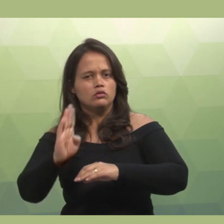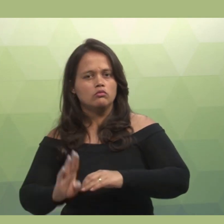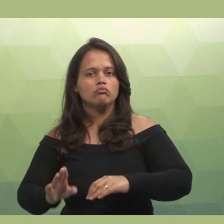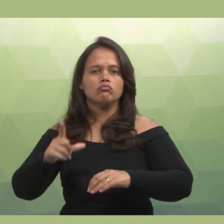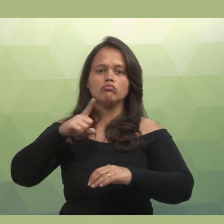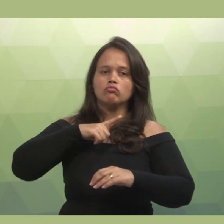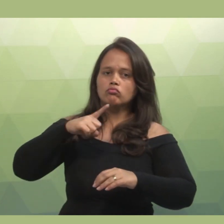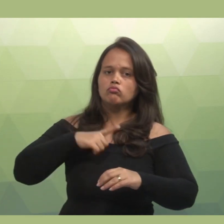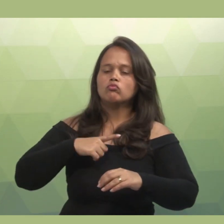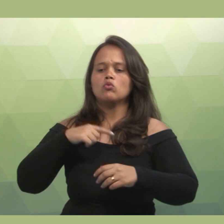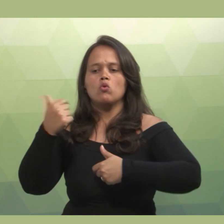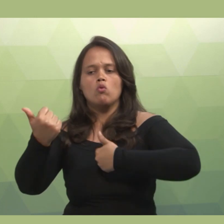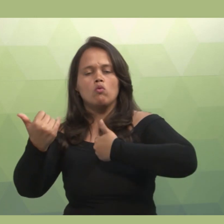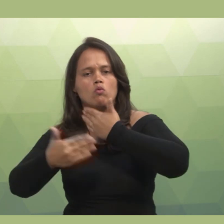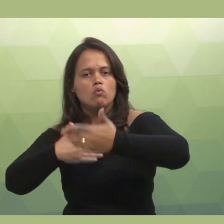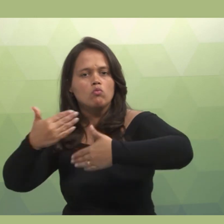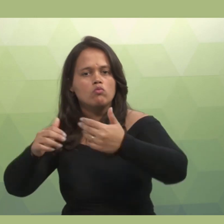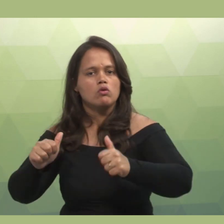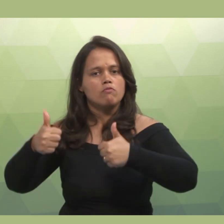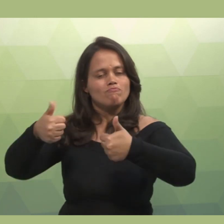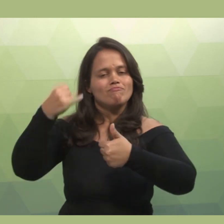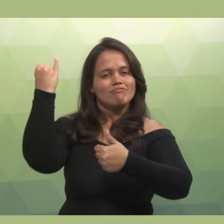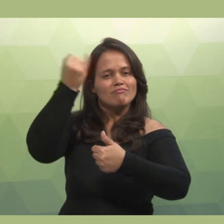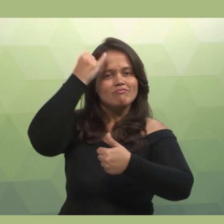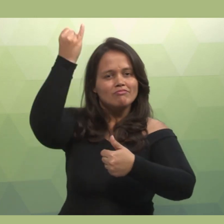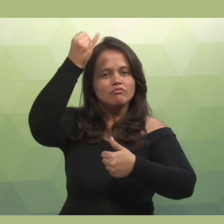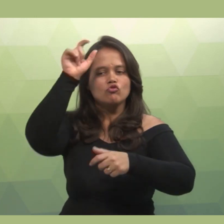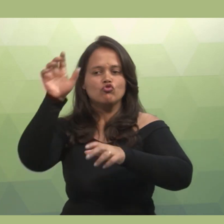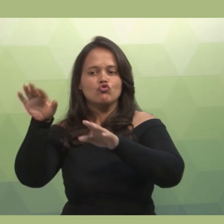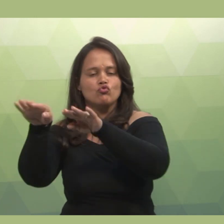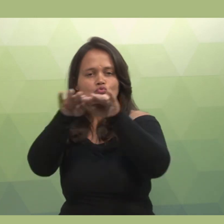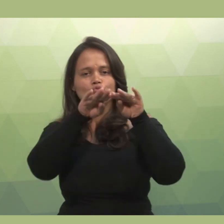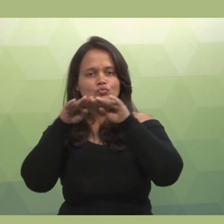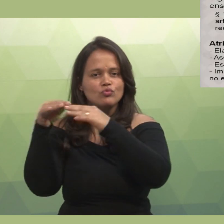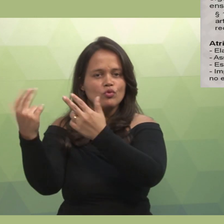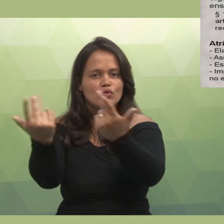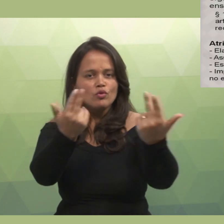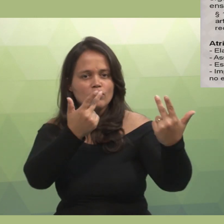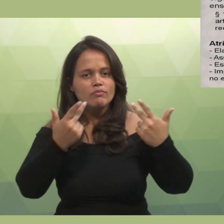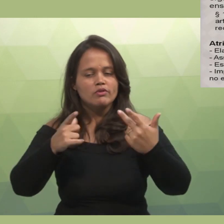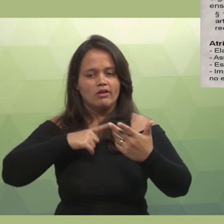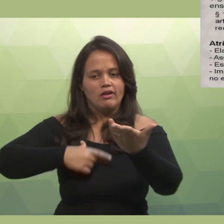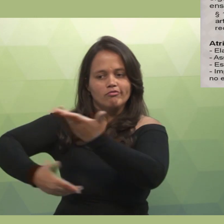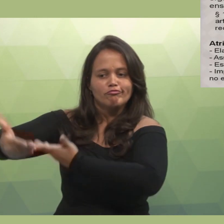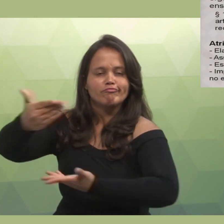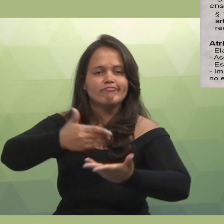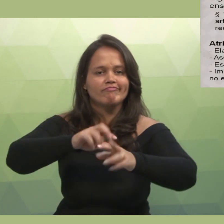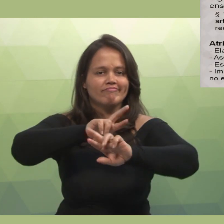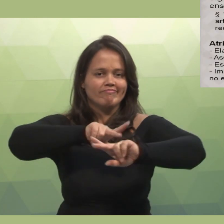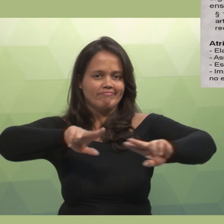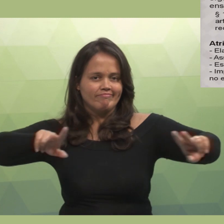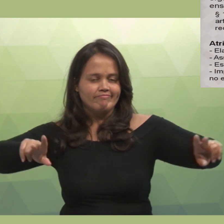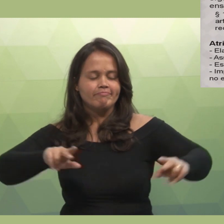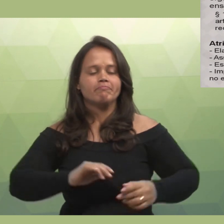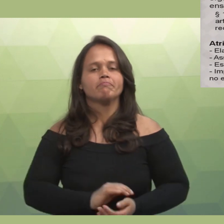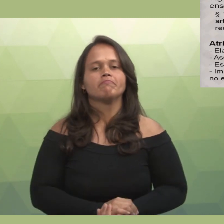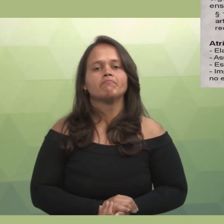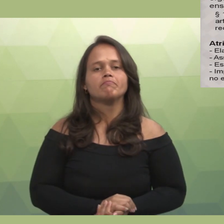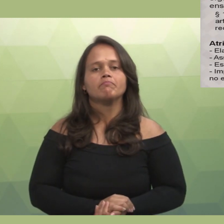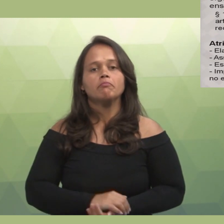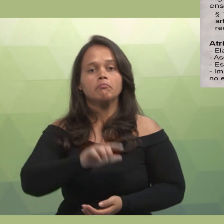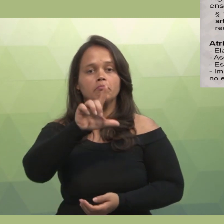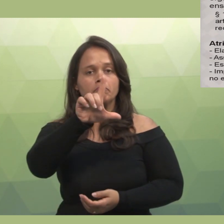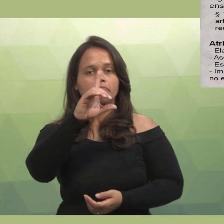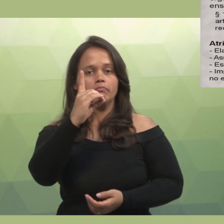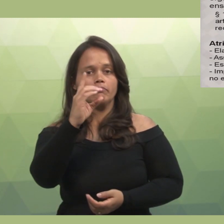comuns que promove a articulação entre os diversos sistemas. A LDB, no seu artigo 8º,